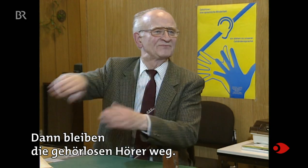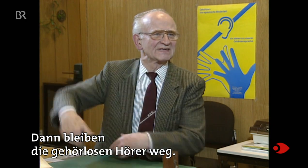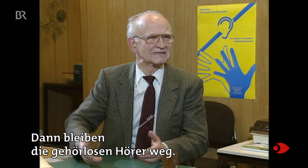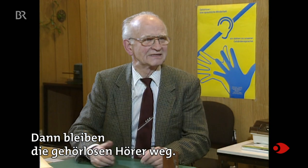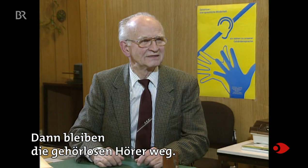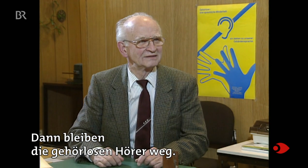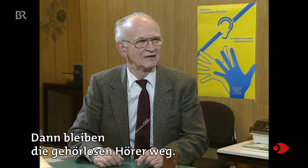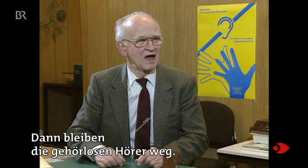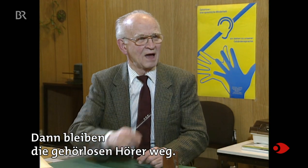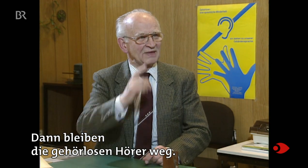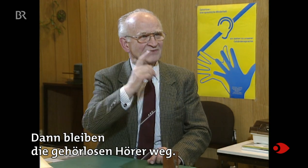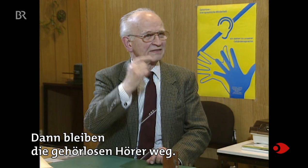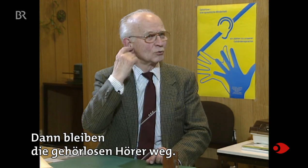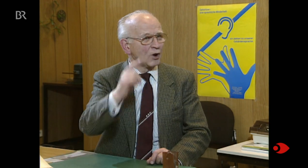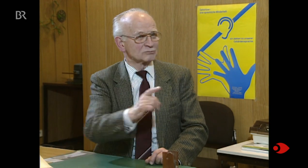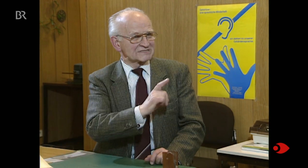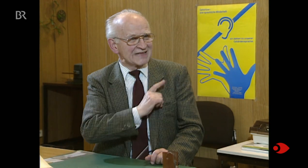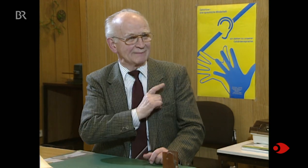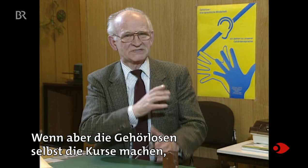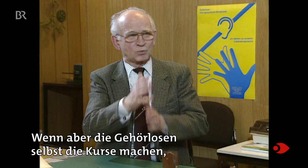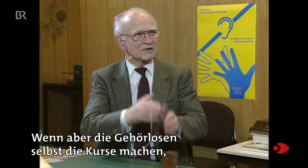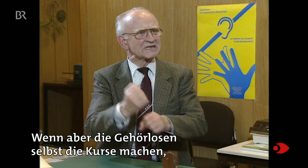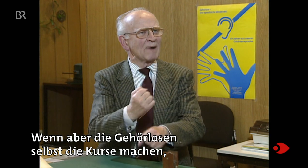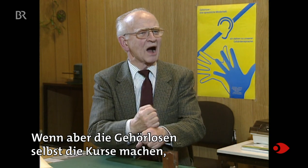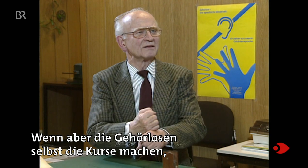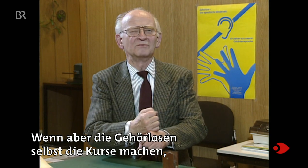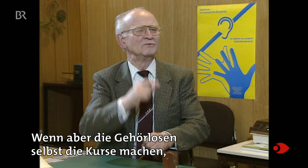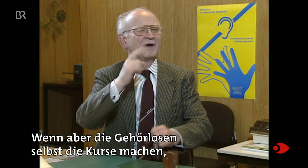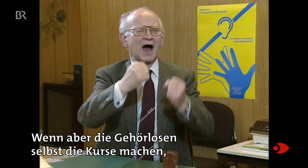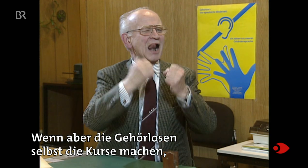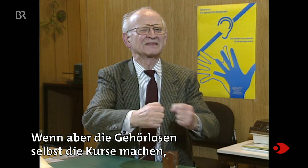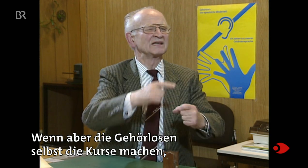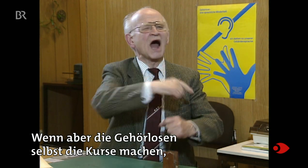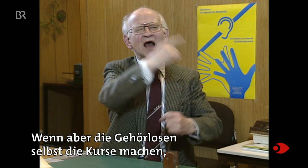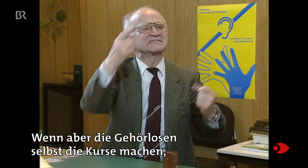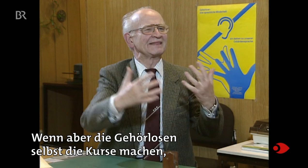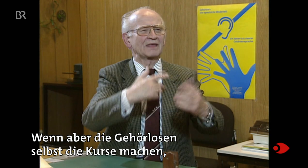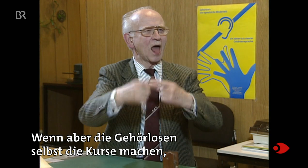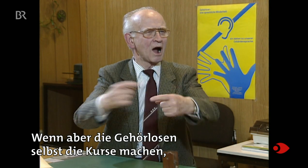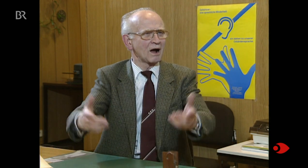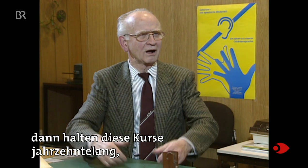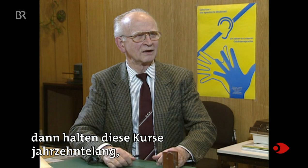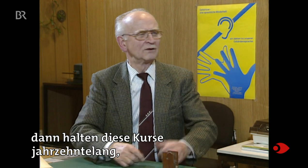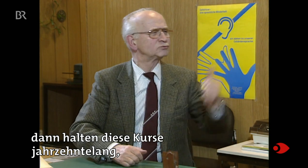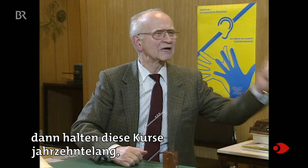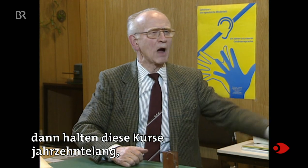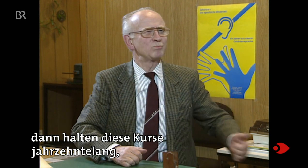bleiben die Gehörlosenhörer weg. Wenn aber die Gehörlosen selbst die Kurse machen, dann halten diese Kurse